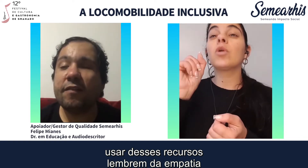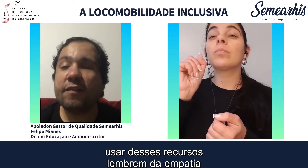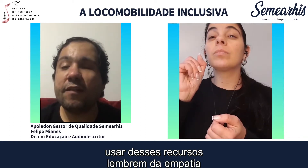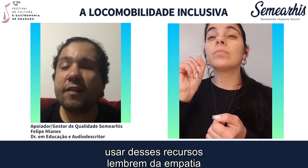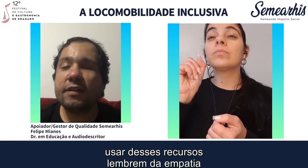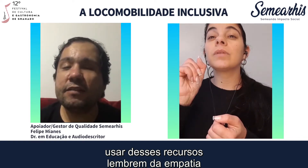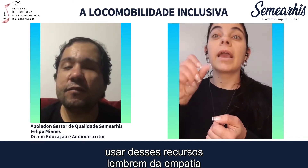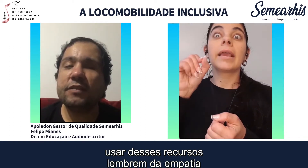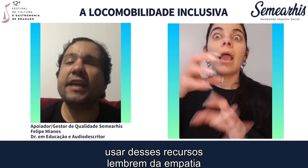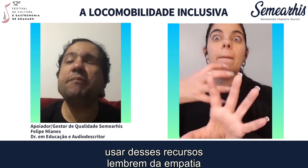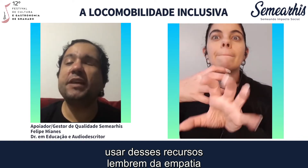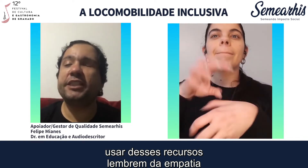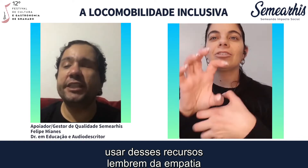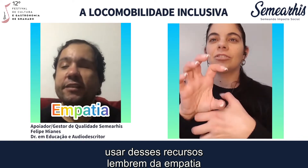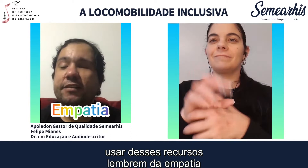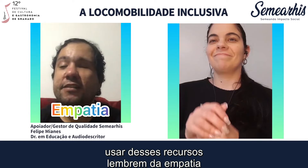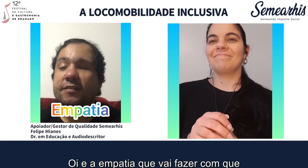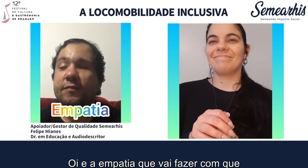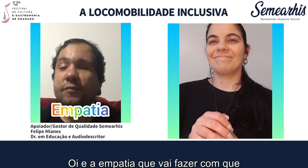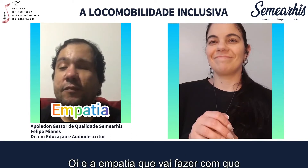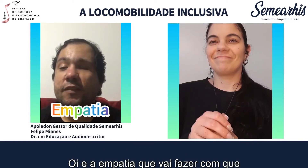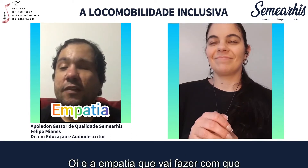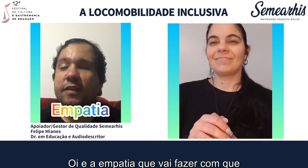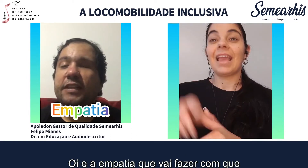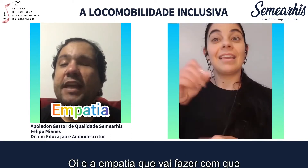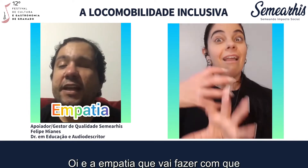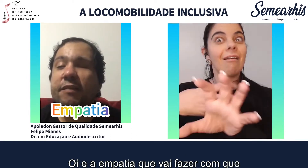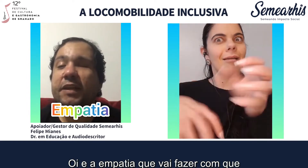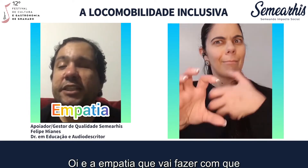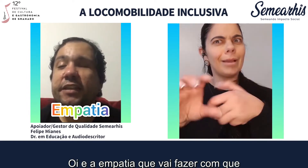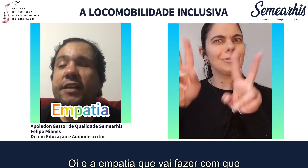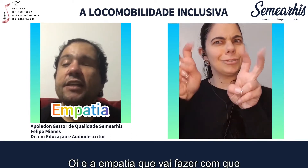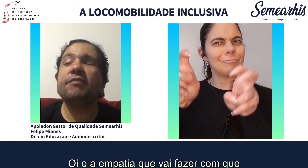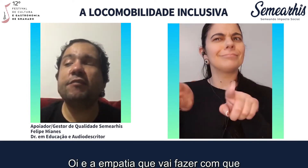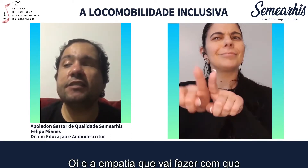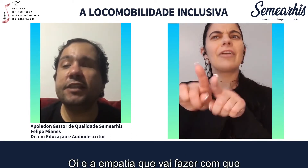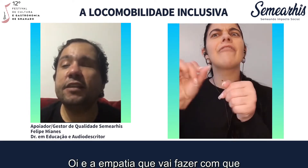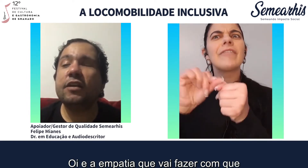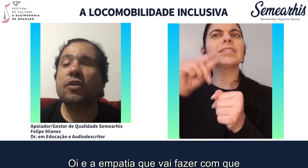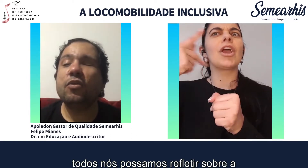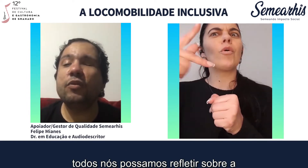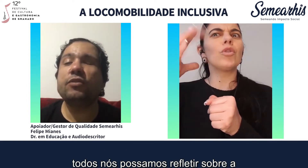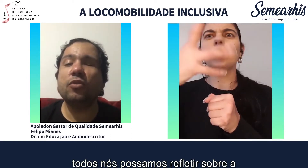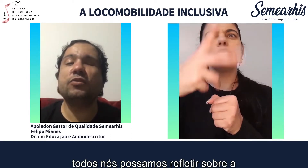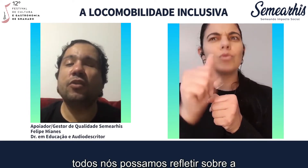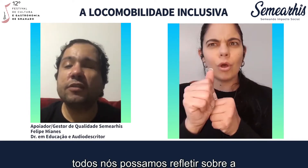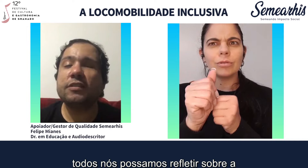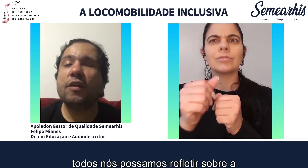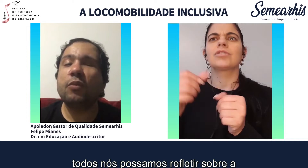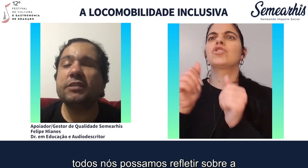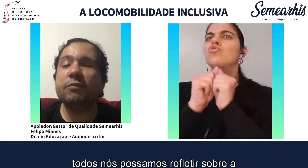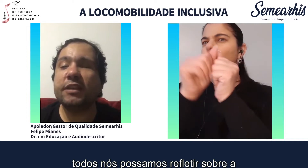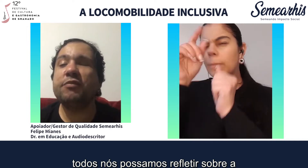lembrem da empatia. E é a empatia que vai fazer com que todos